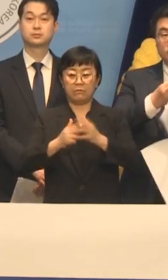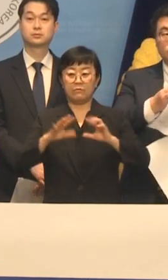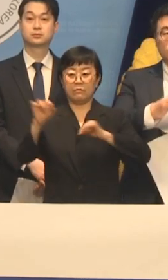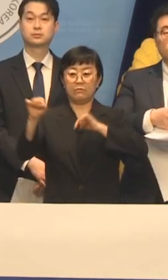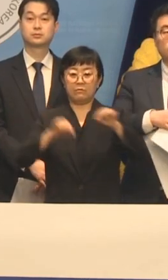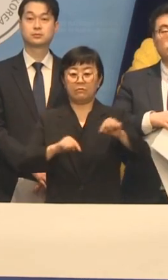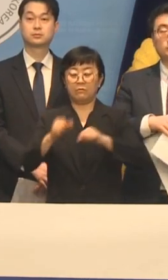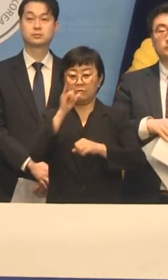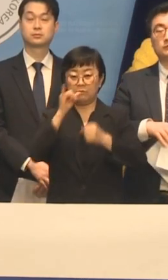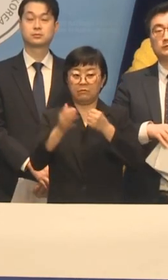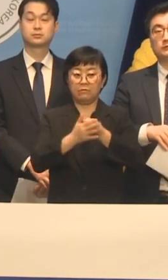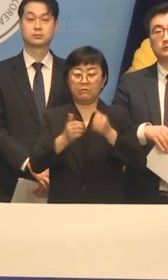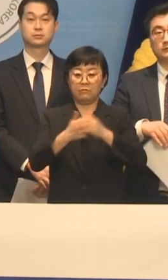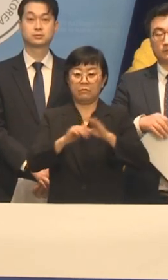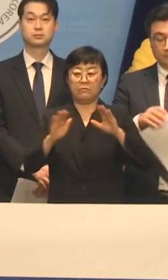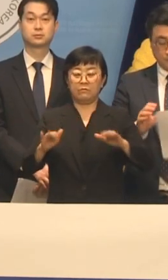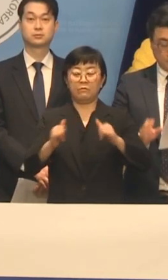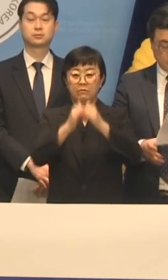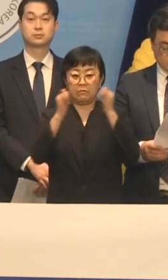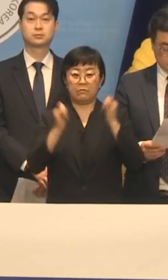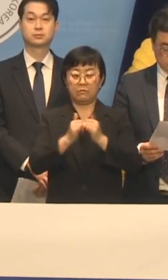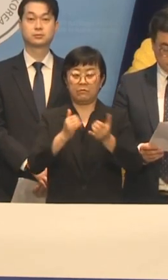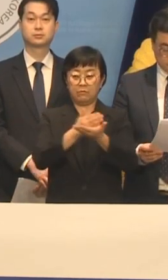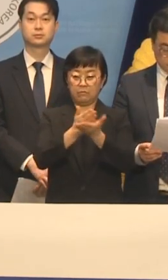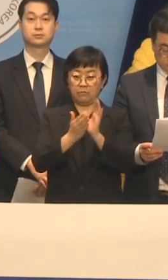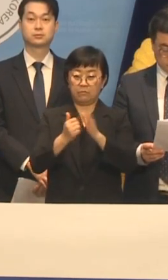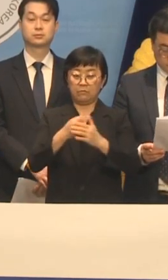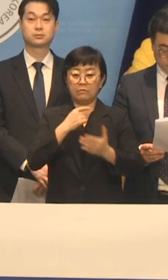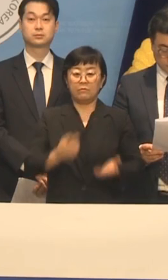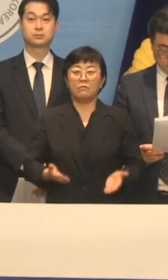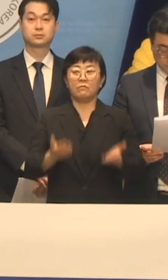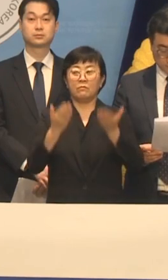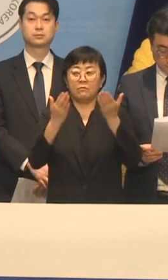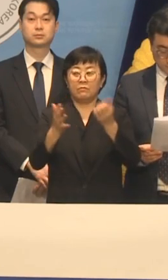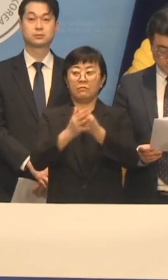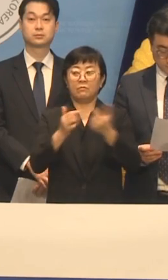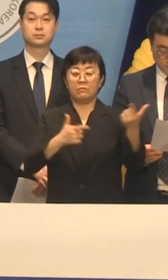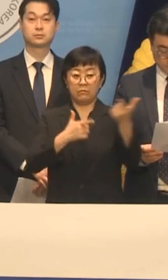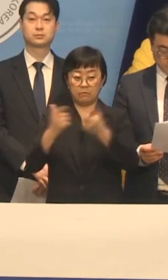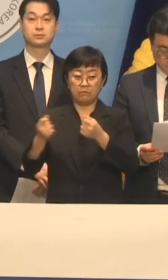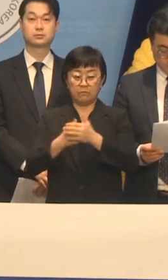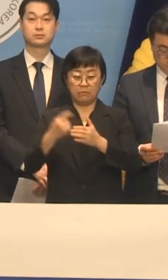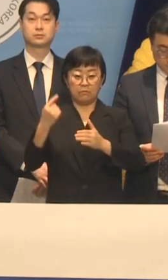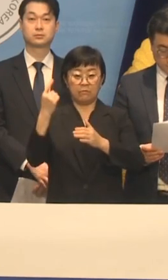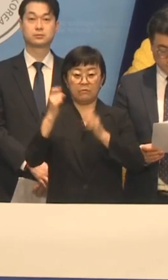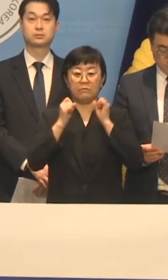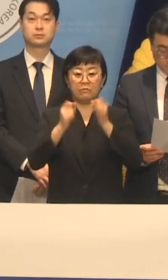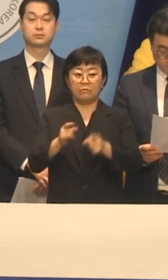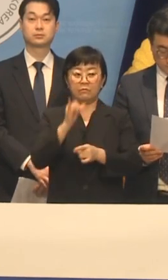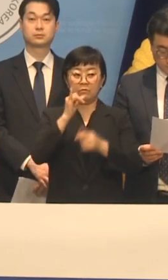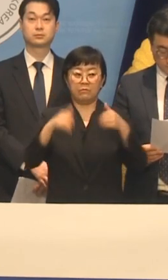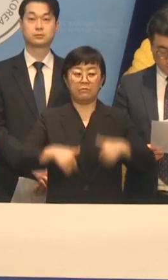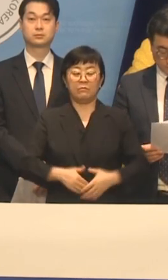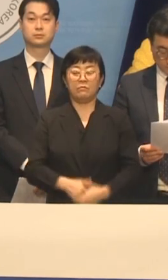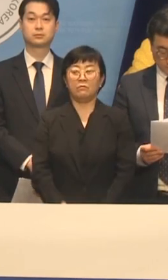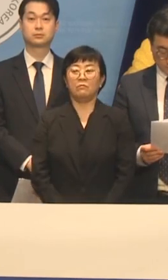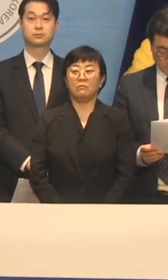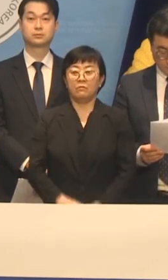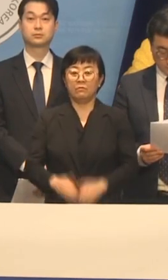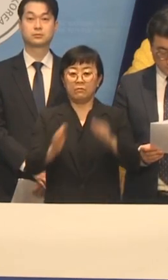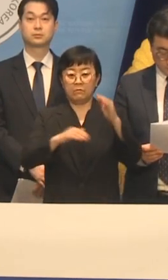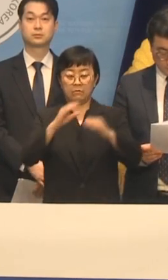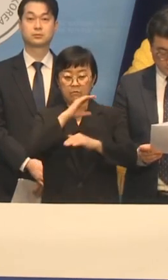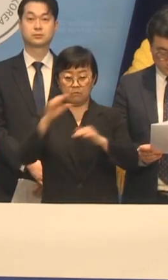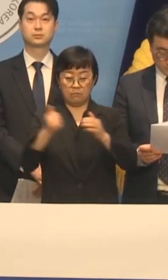의정활동을 한 현역 의원, 사회 각 분야에 헌신해온 인사 모두에게 기회가 있어야 한다. 그